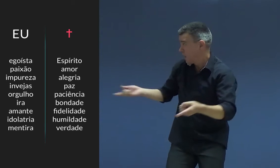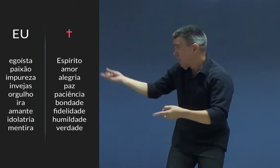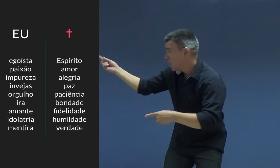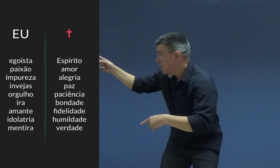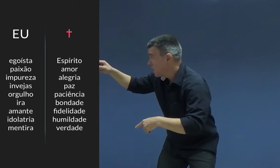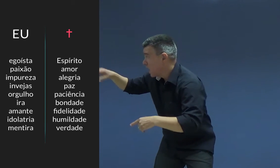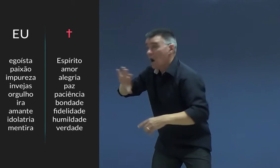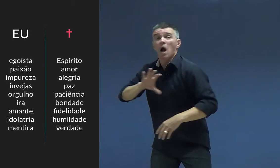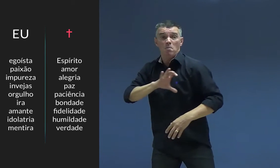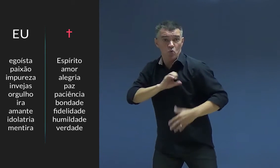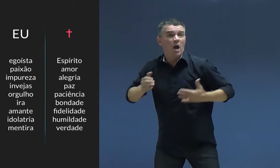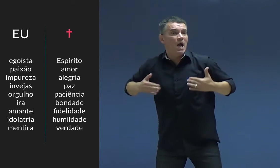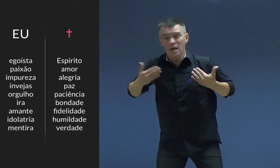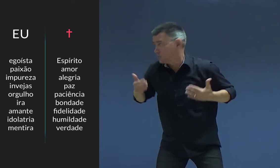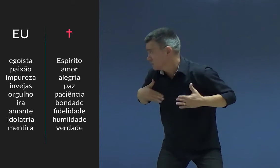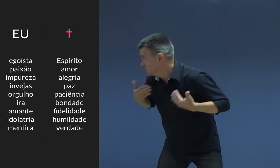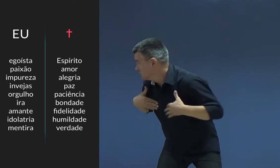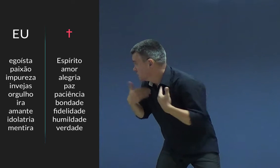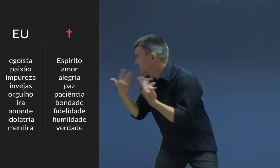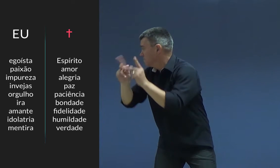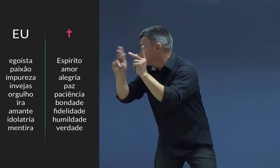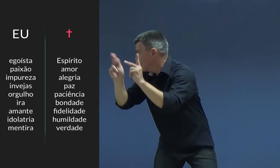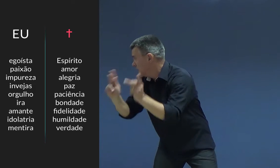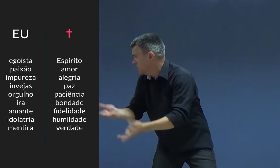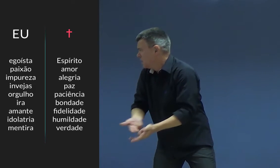Amor, carinho, alegria, paz.